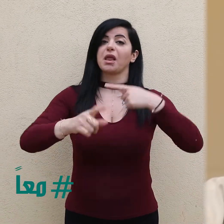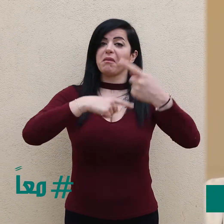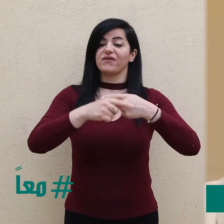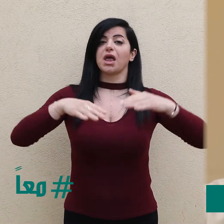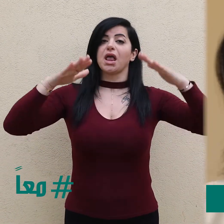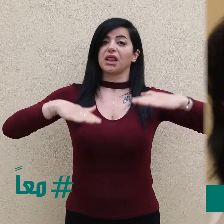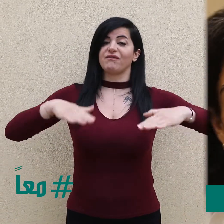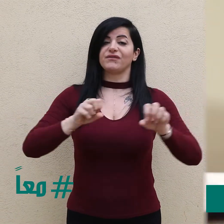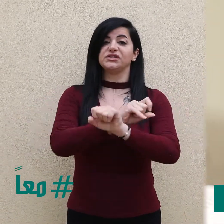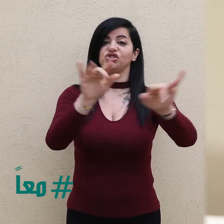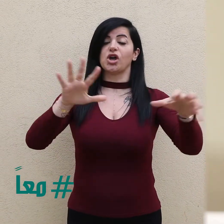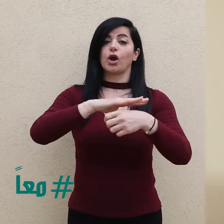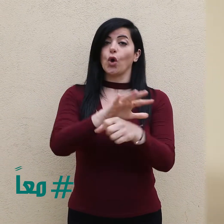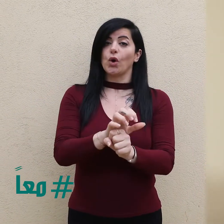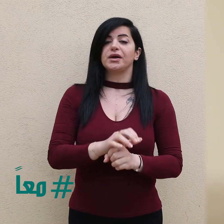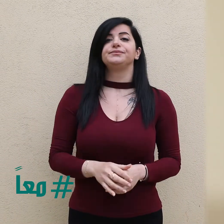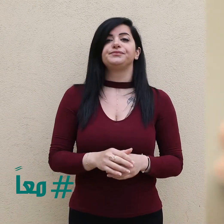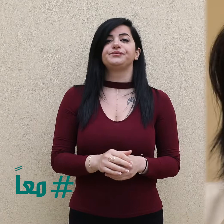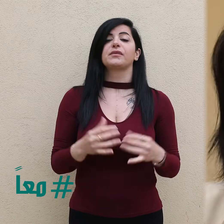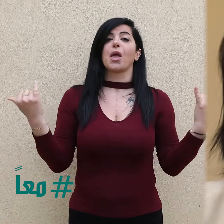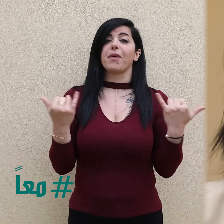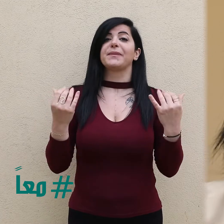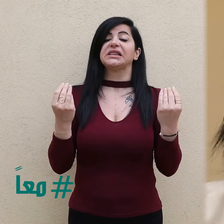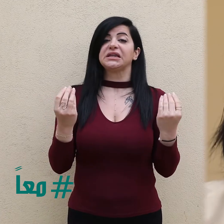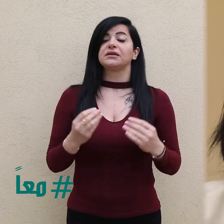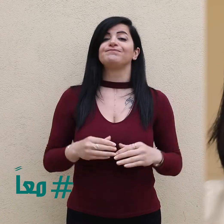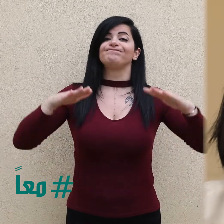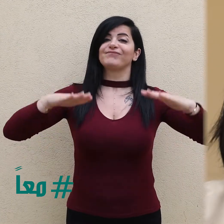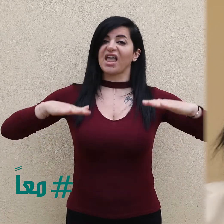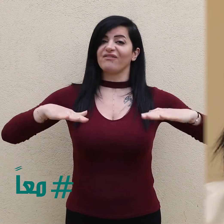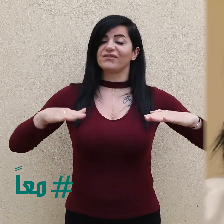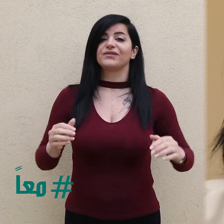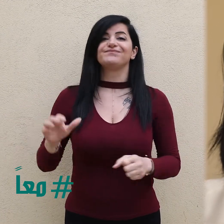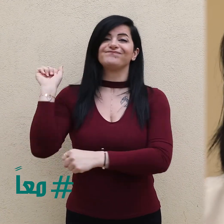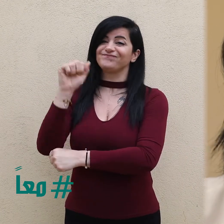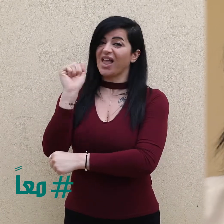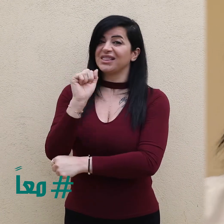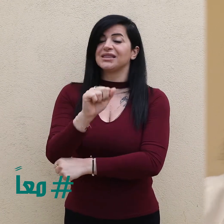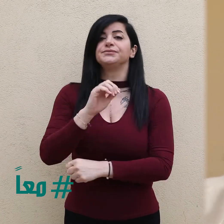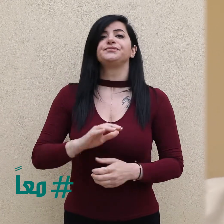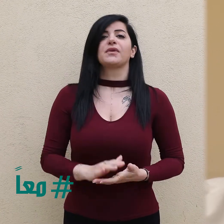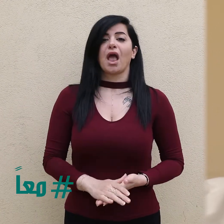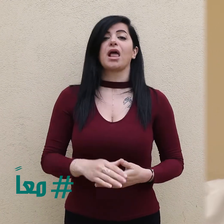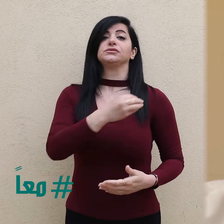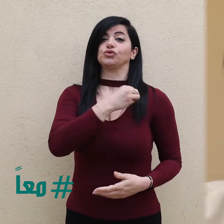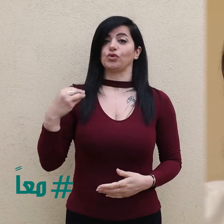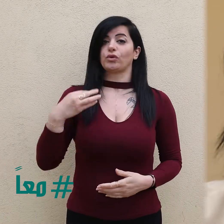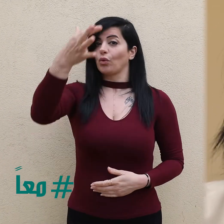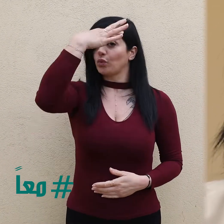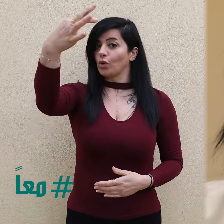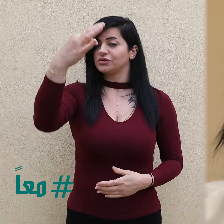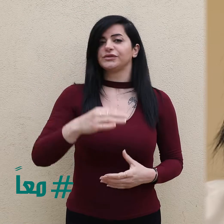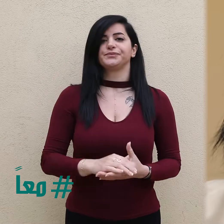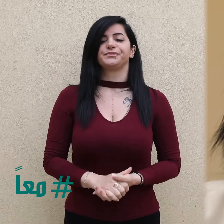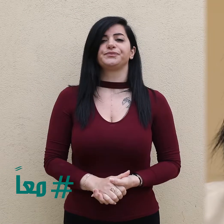كل ما فينا نخفف سرعة انتشار هيدا الفيروس، كل ما نحن نقدر نخلق مجال للإدارات